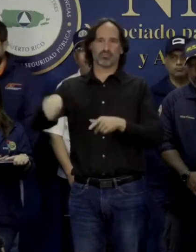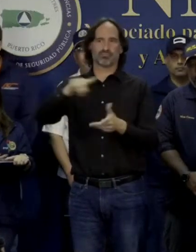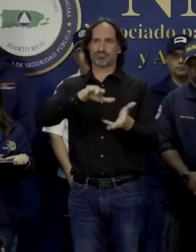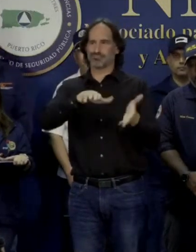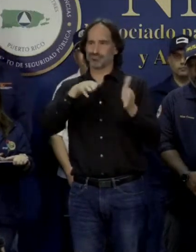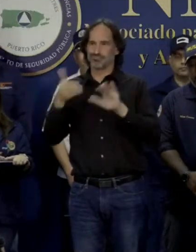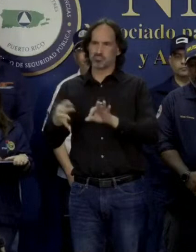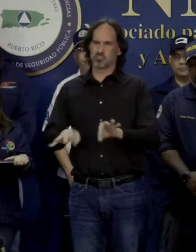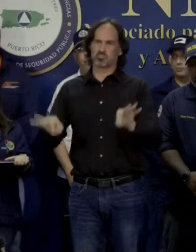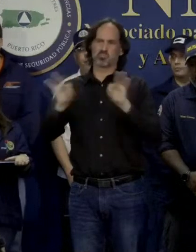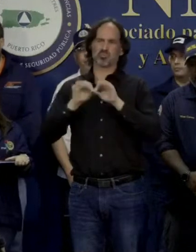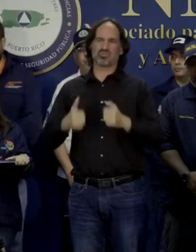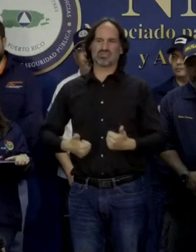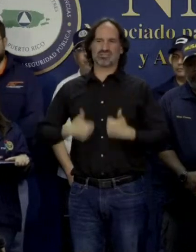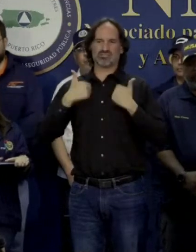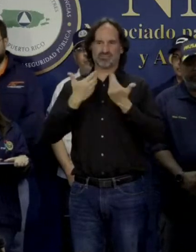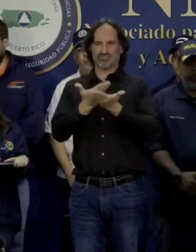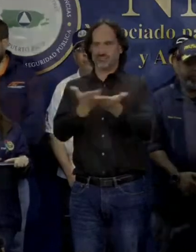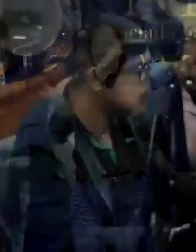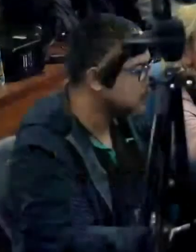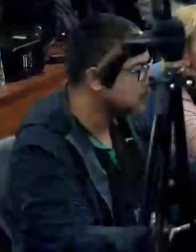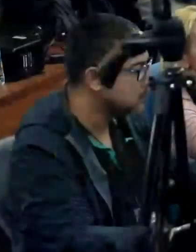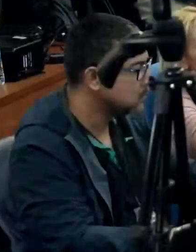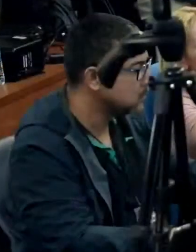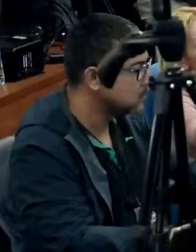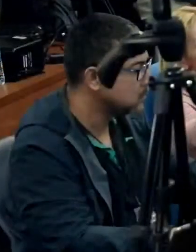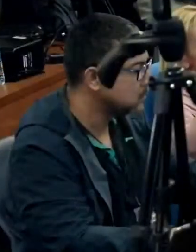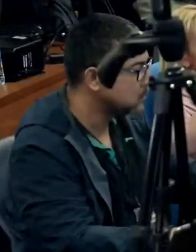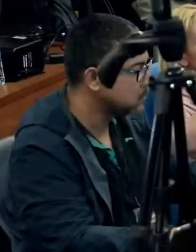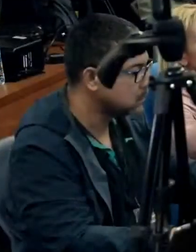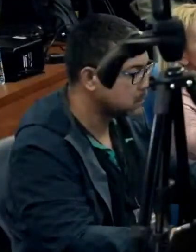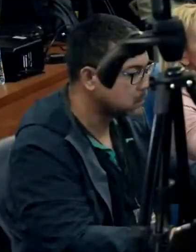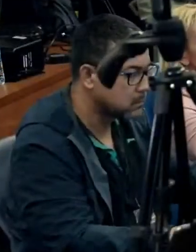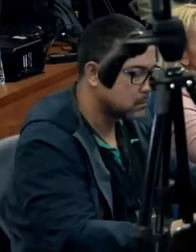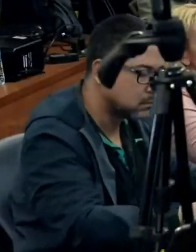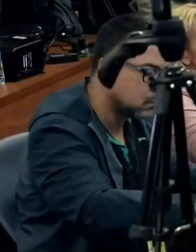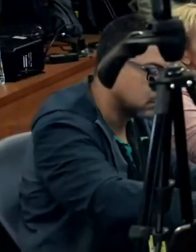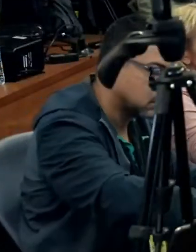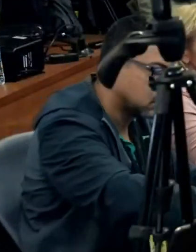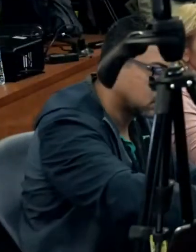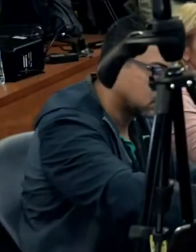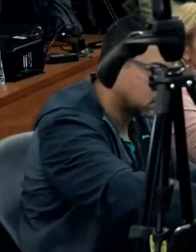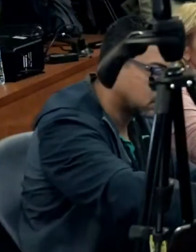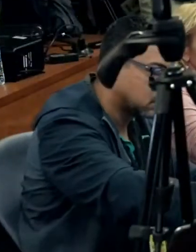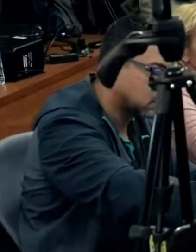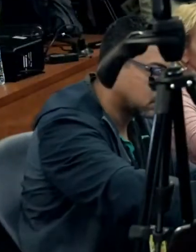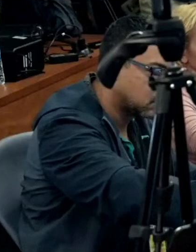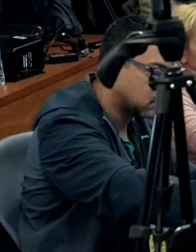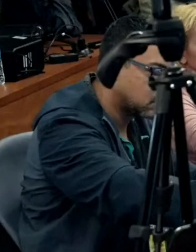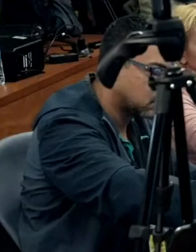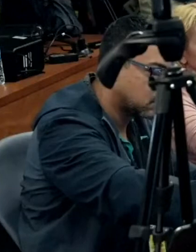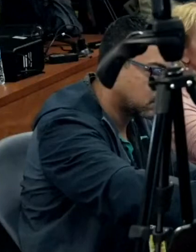nuestra gente. Entonces la presidenta de la AAA, que aparentemente no está